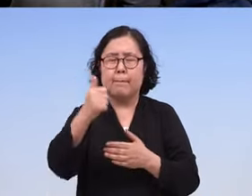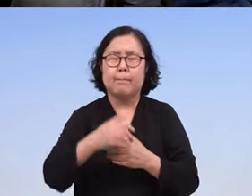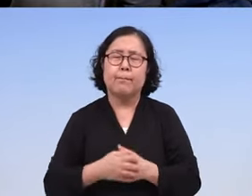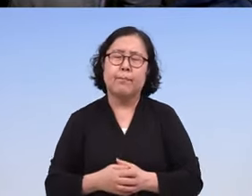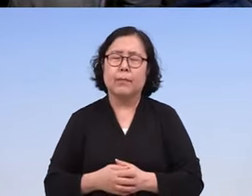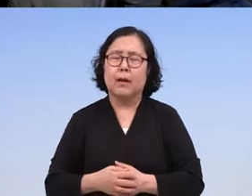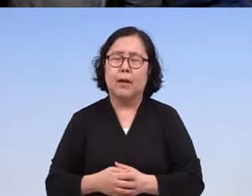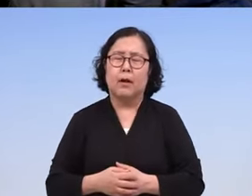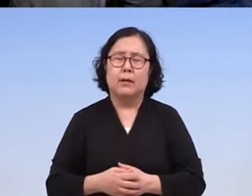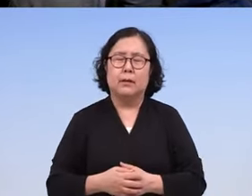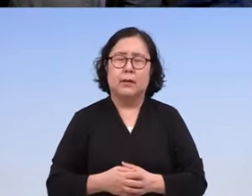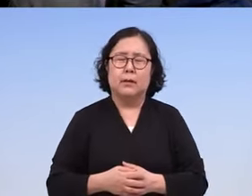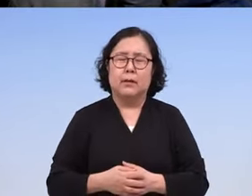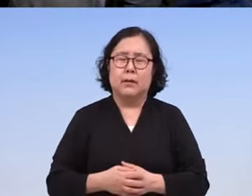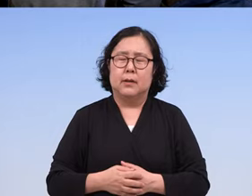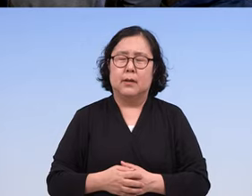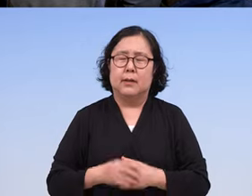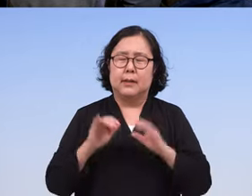하나님 아버지,